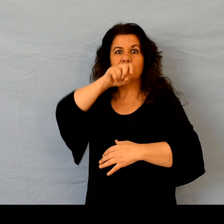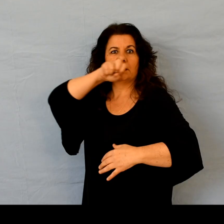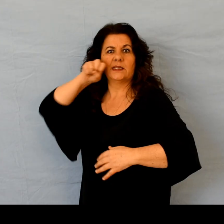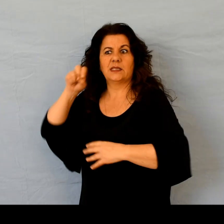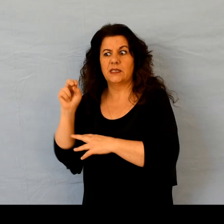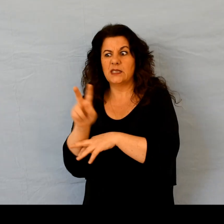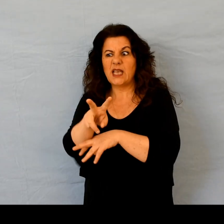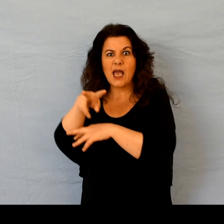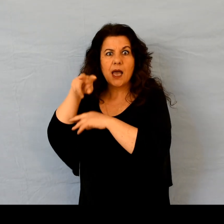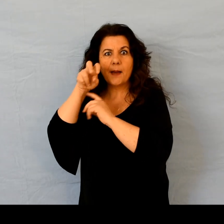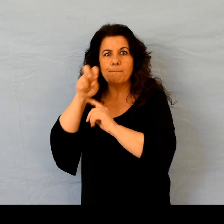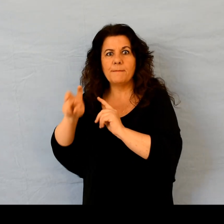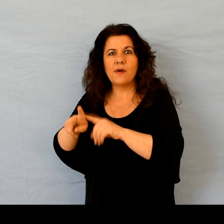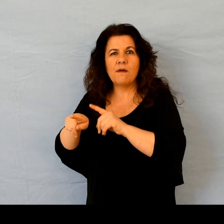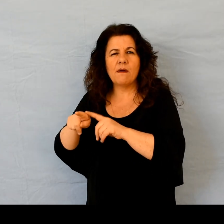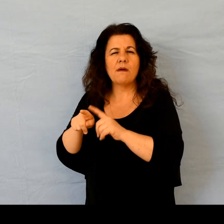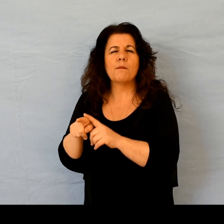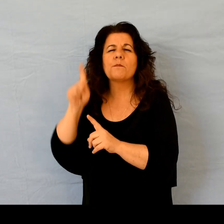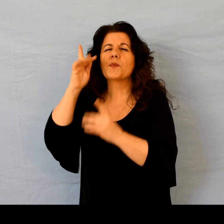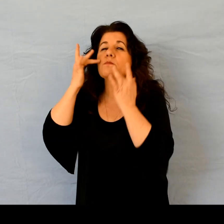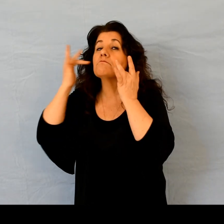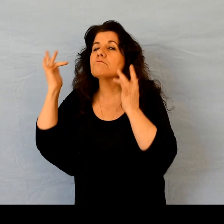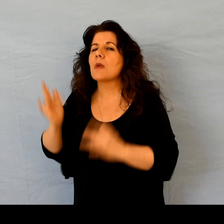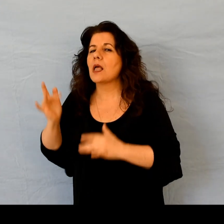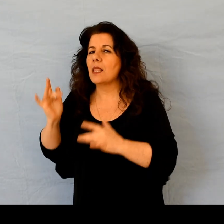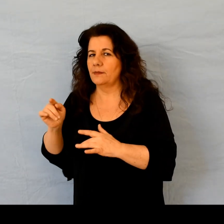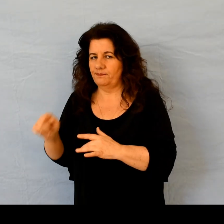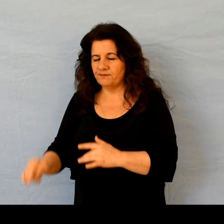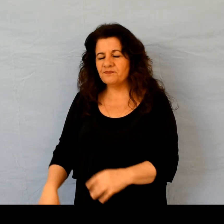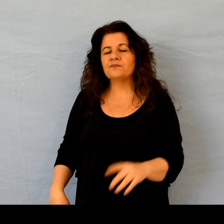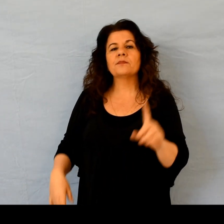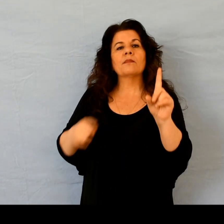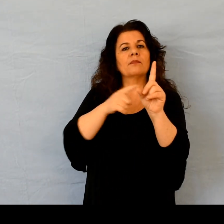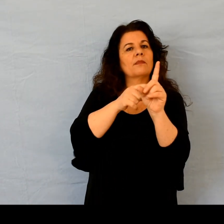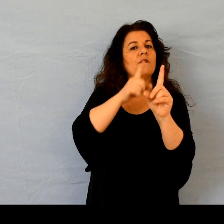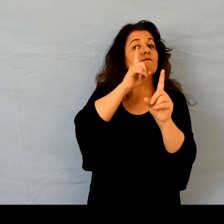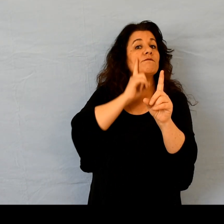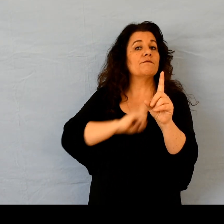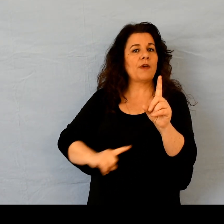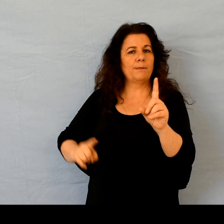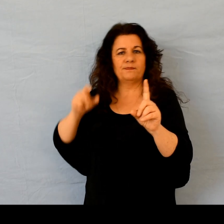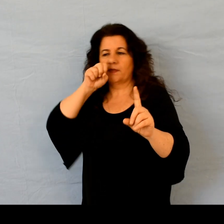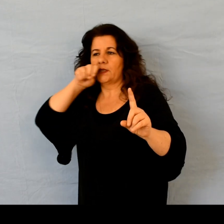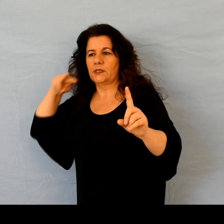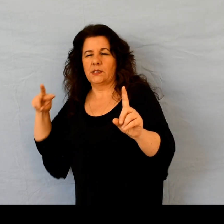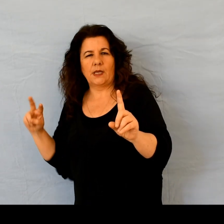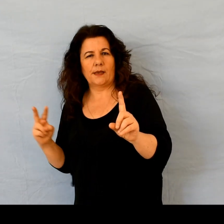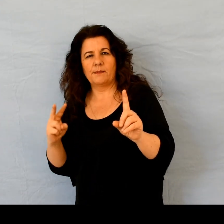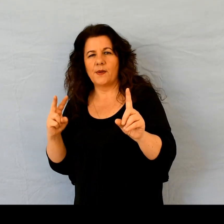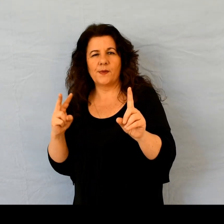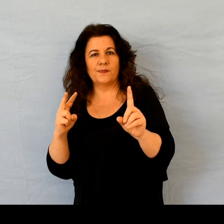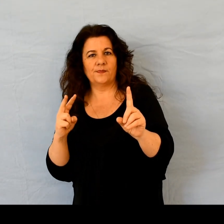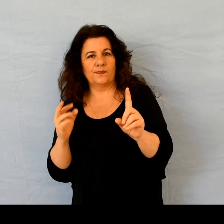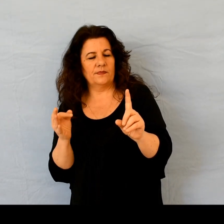faits. Il dit à la femme, « Alors, Dieu vous a vraiment